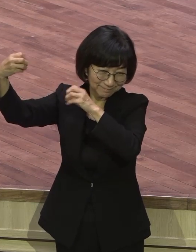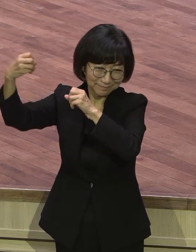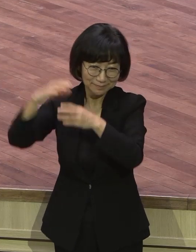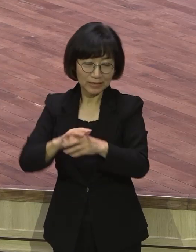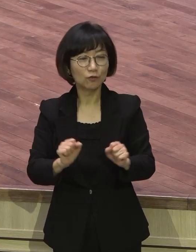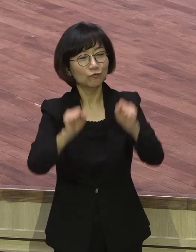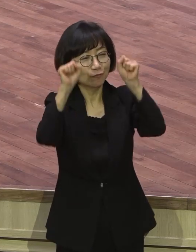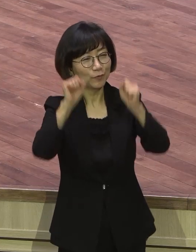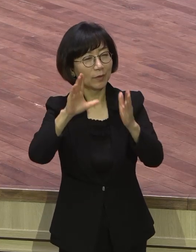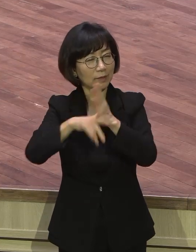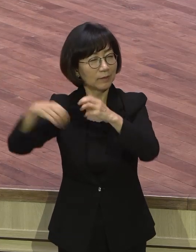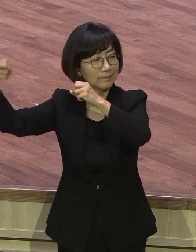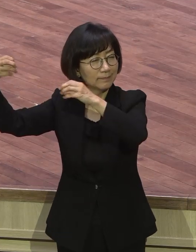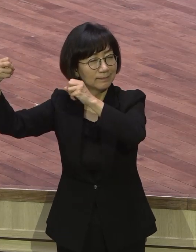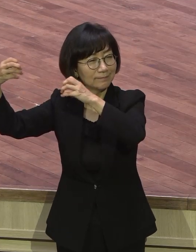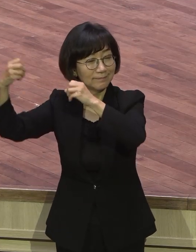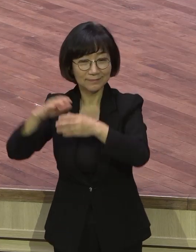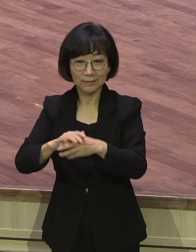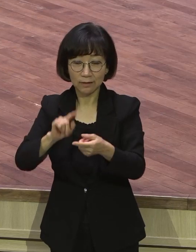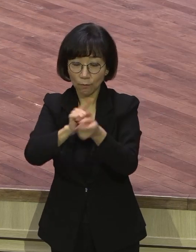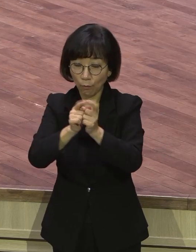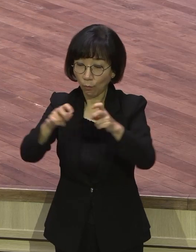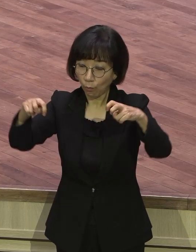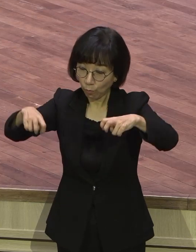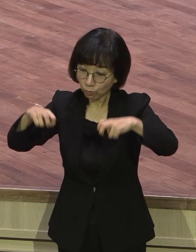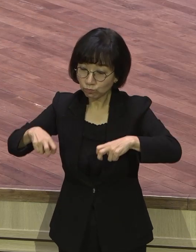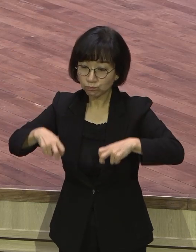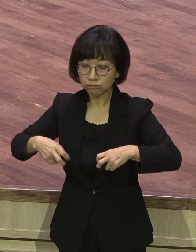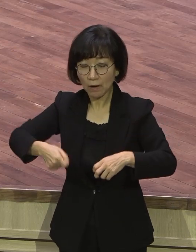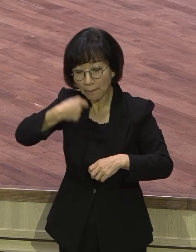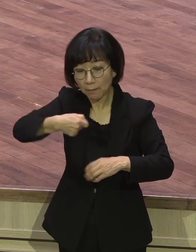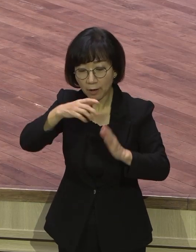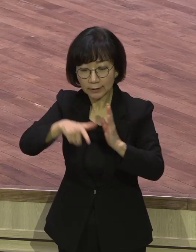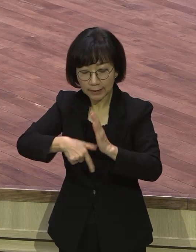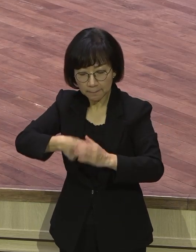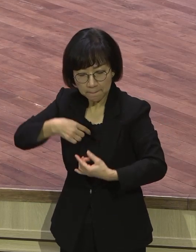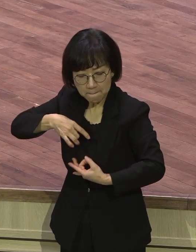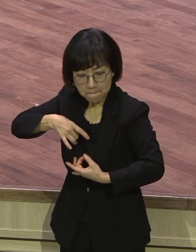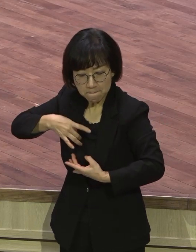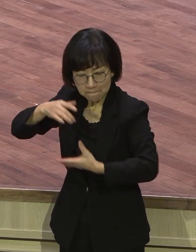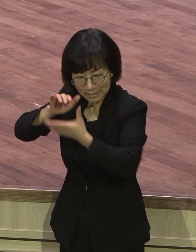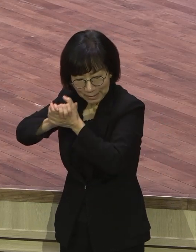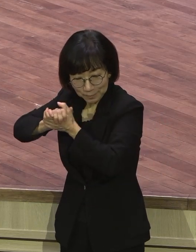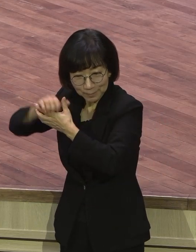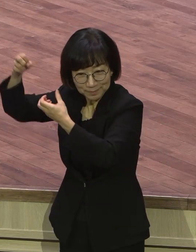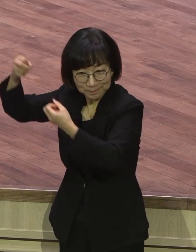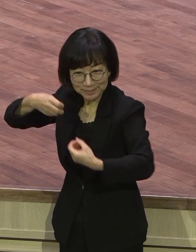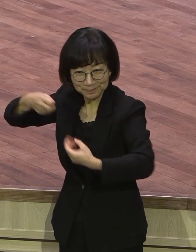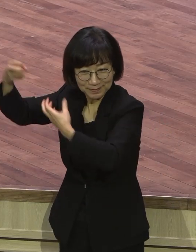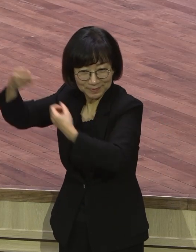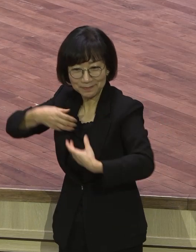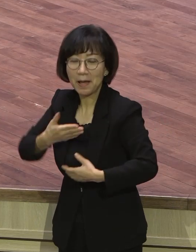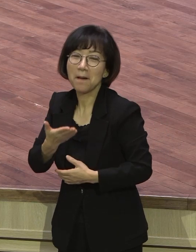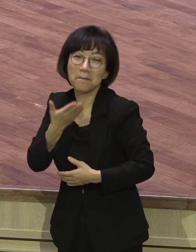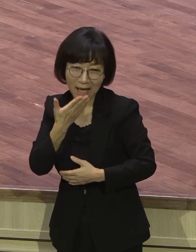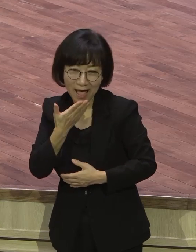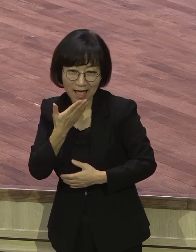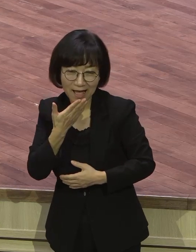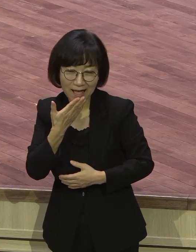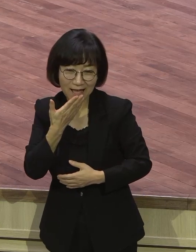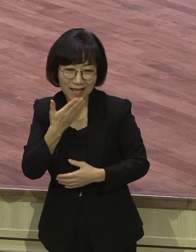서로서로 앉아서 식사하면서 얼마든지 기도하잖아요. 그리고 기도하는 자는요 기도하는